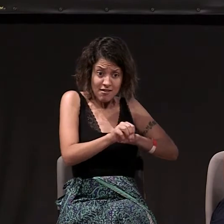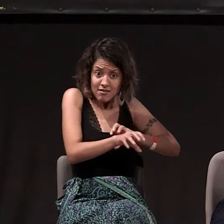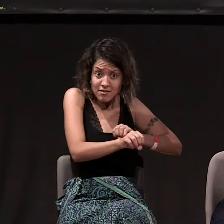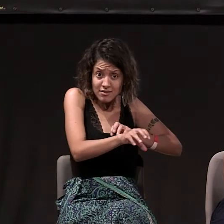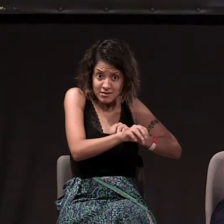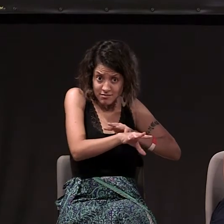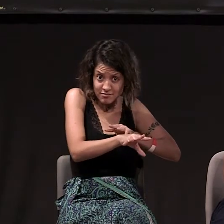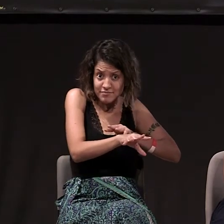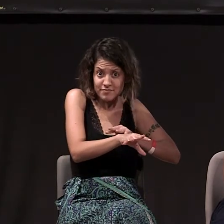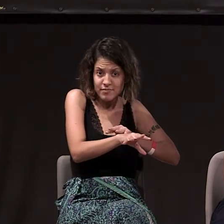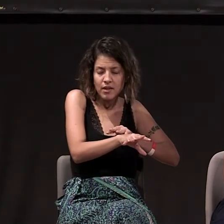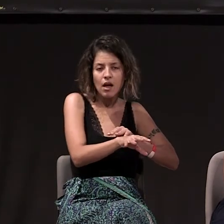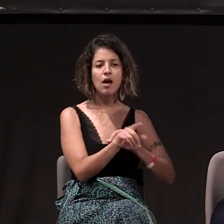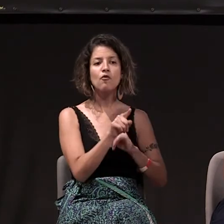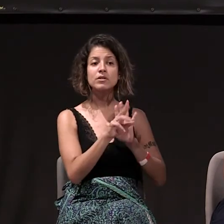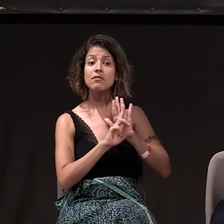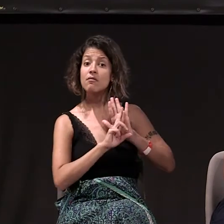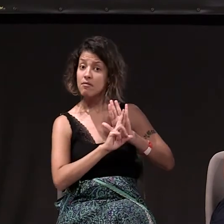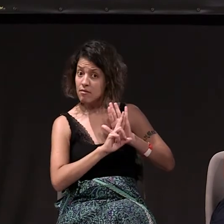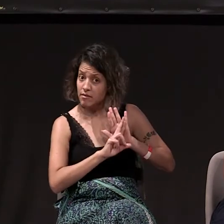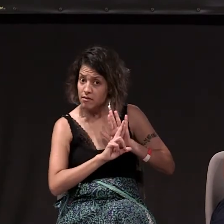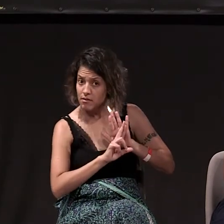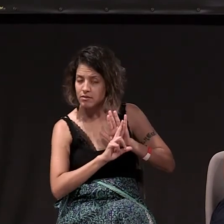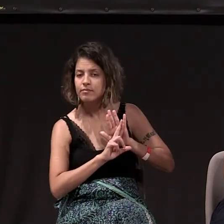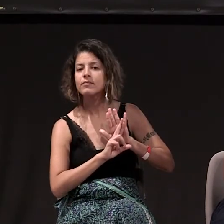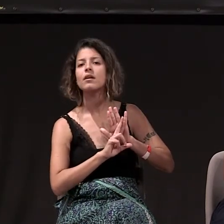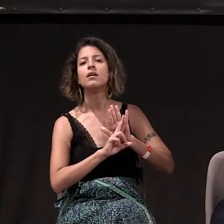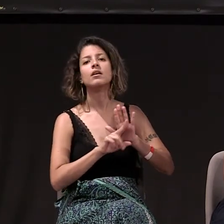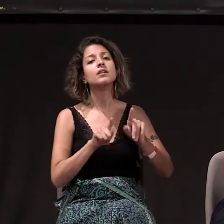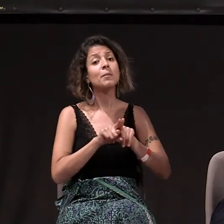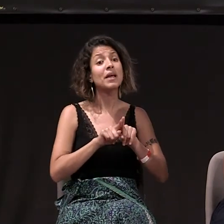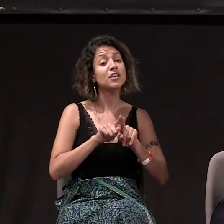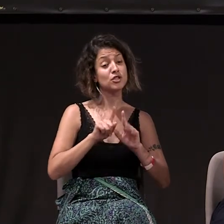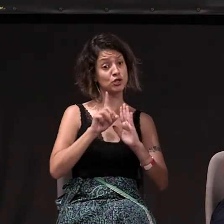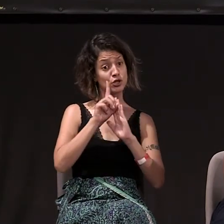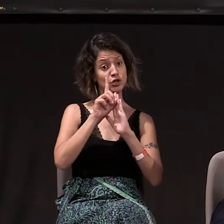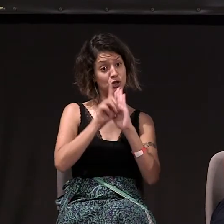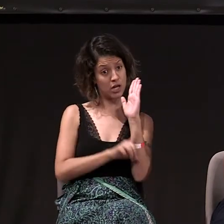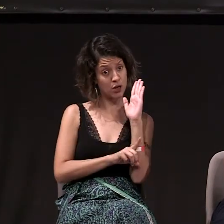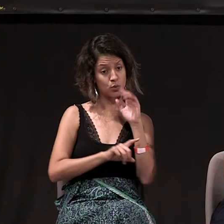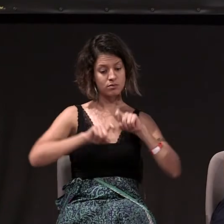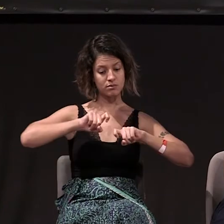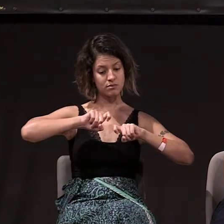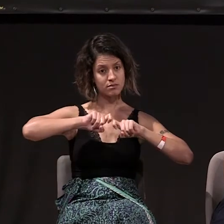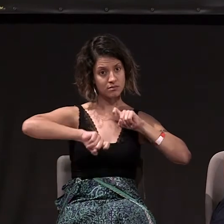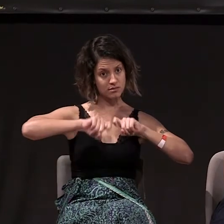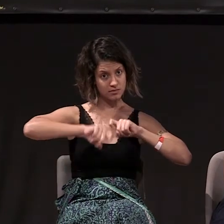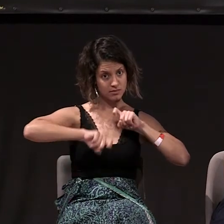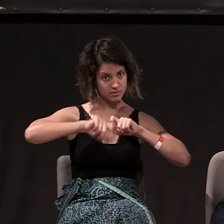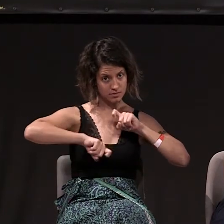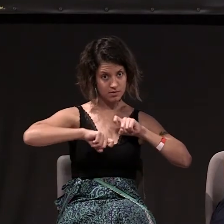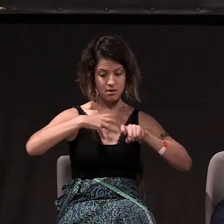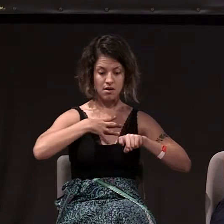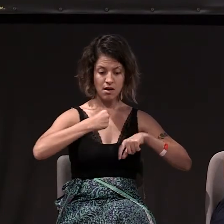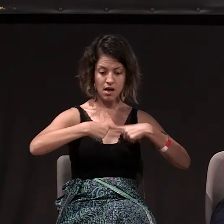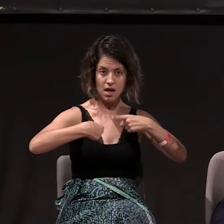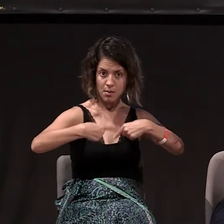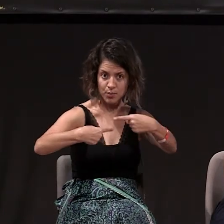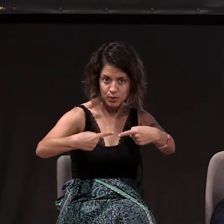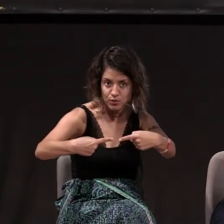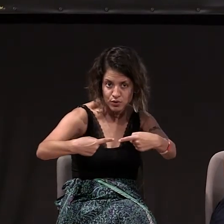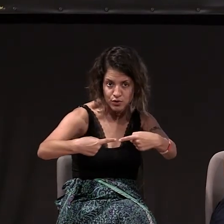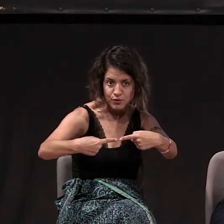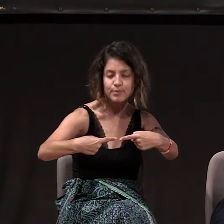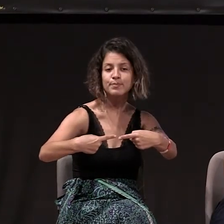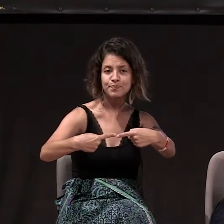um marco de referência, além dos direitos humanos, os direitos sexuais e reprodutivos, e você tem muito boa compreensão de